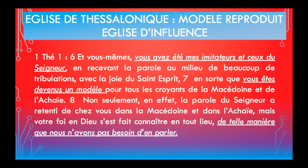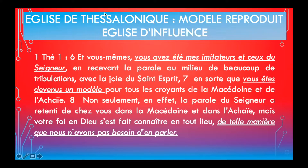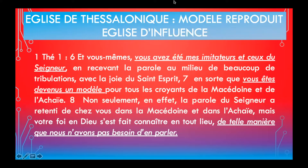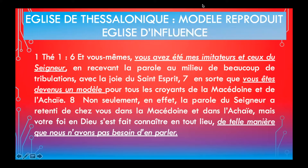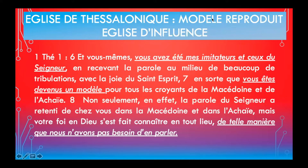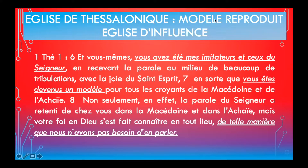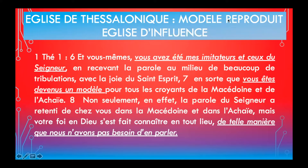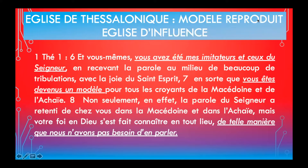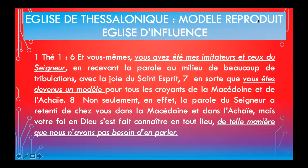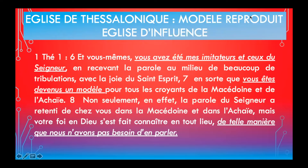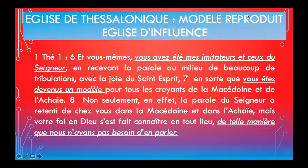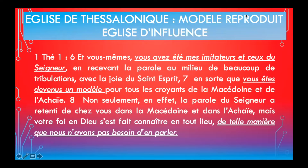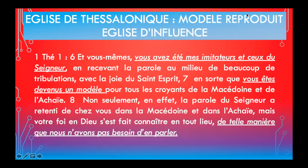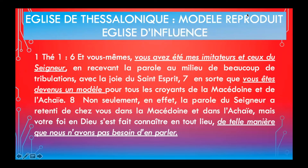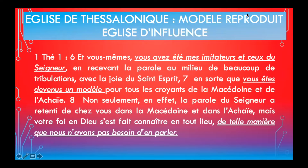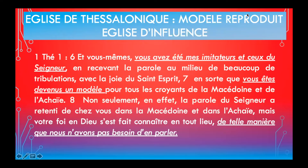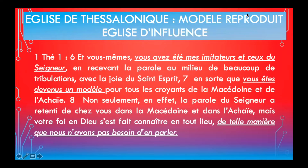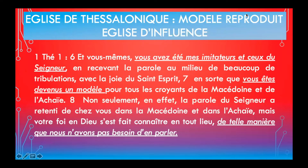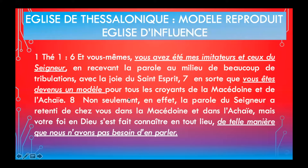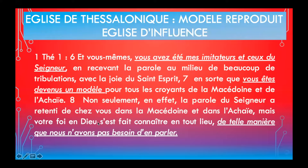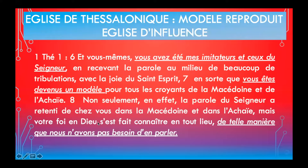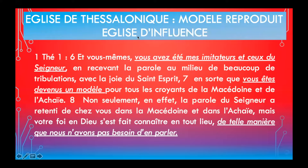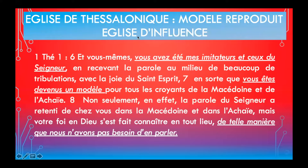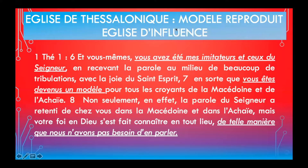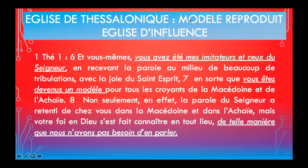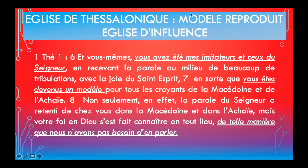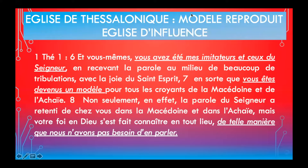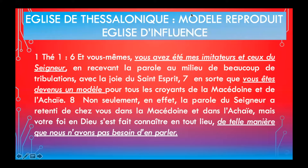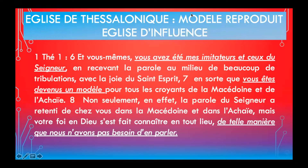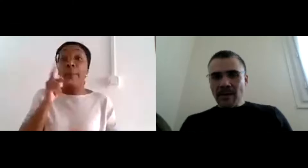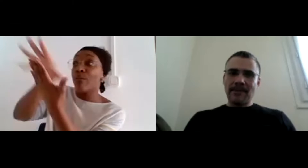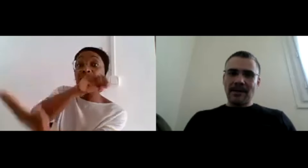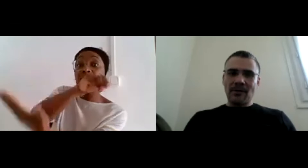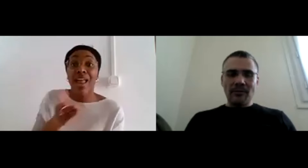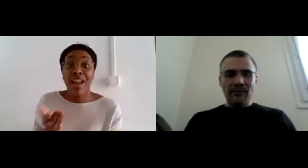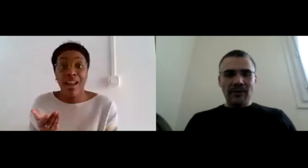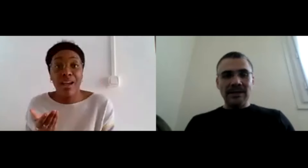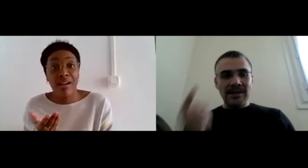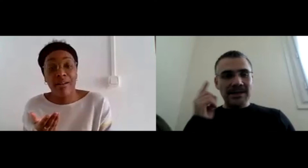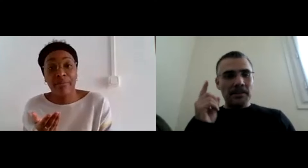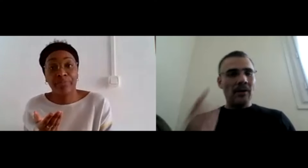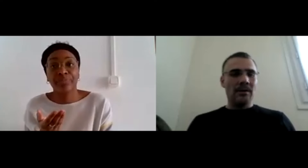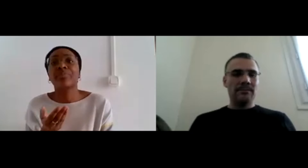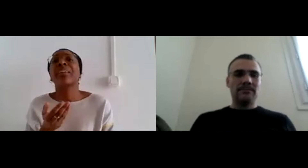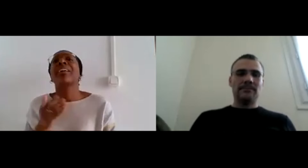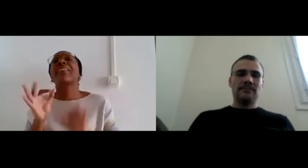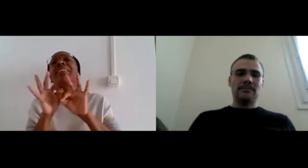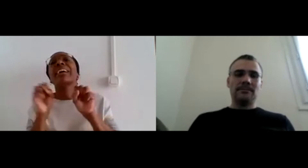besoin d'en parler. Amen. J'aimerais vraiment que vous réalisiez ces